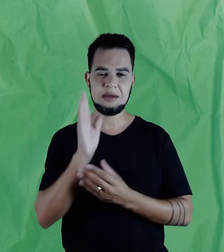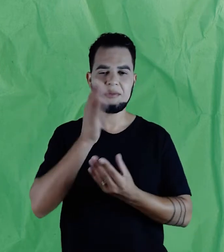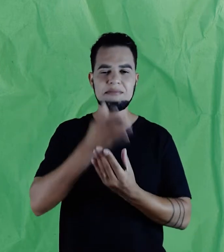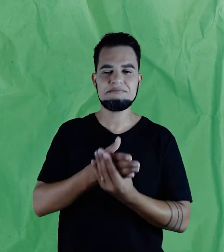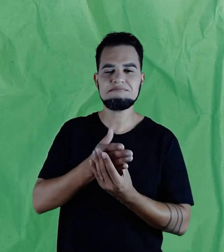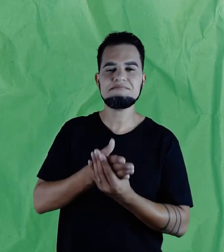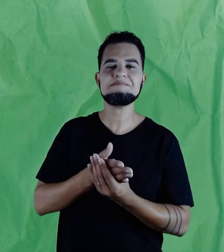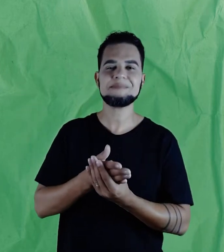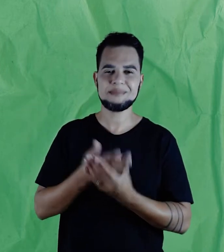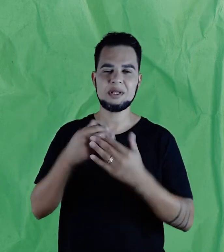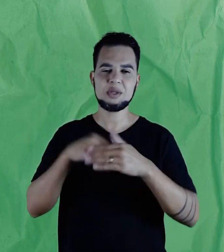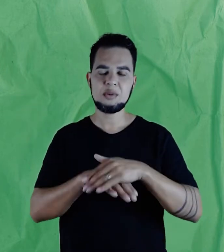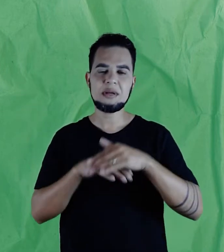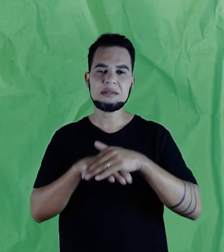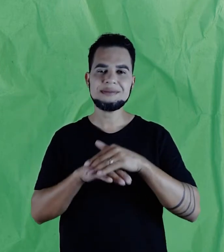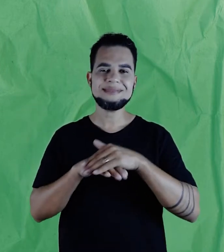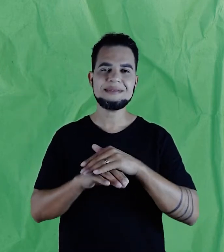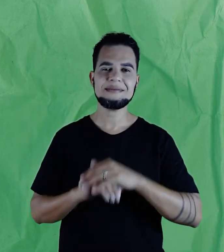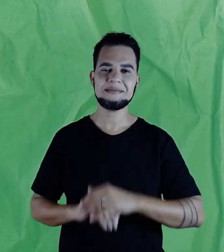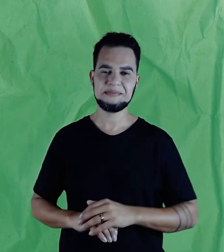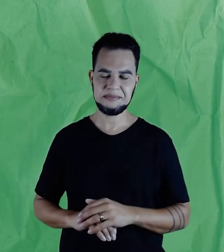pasta para poder guardar